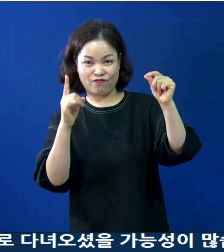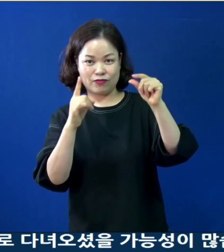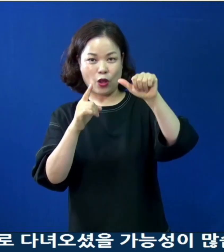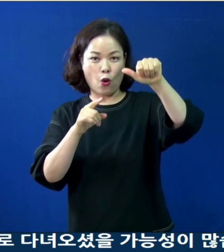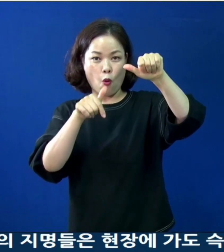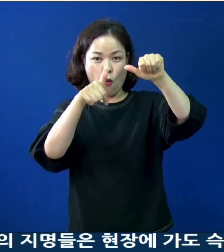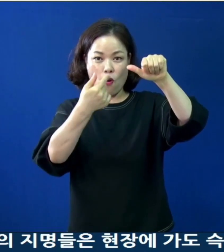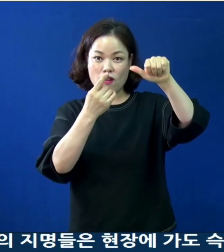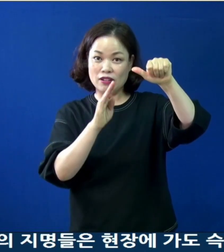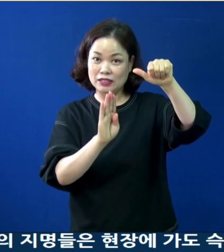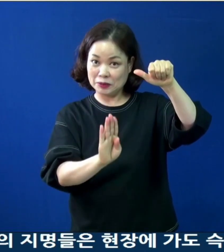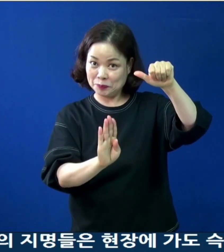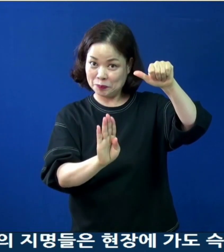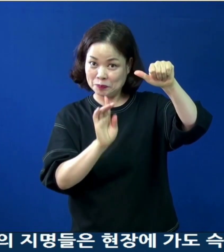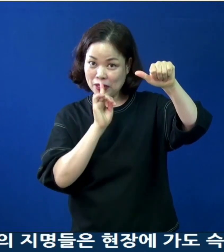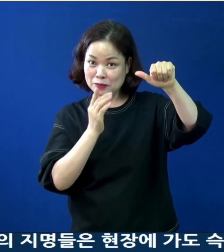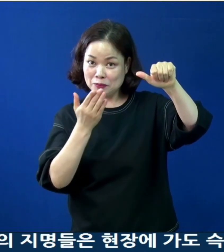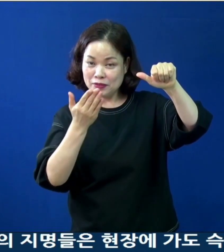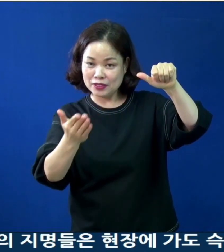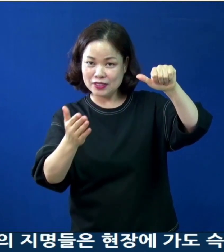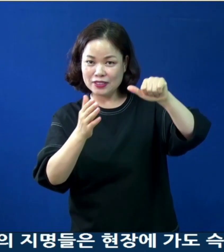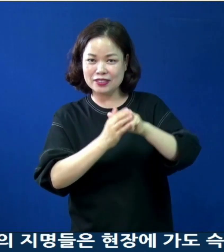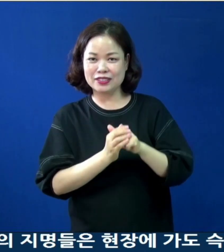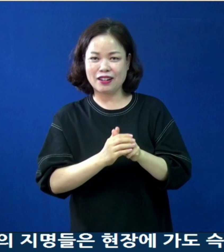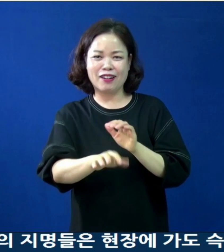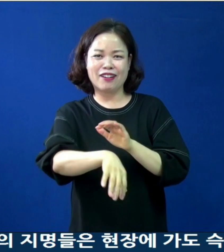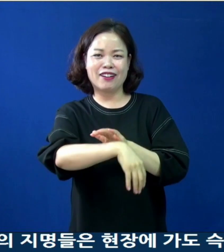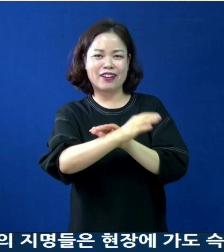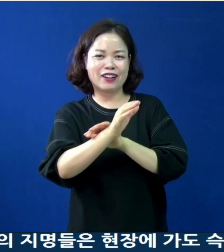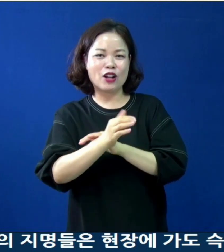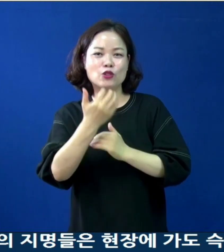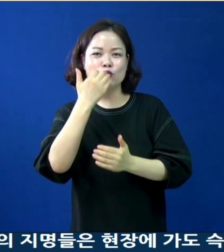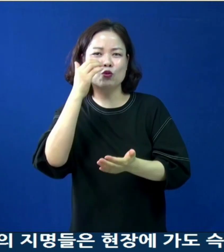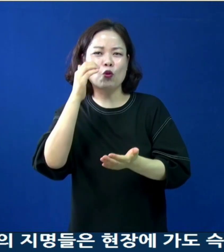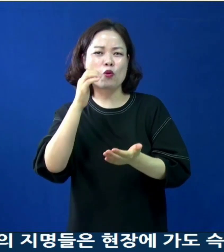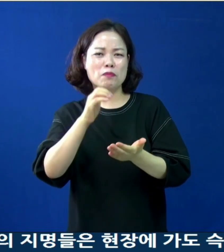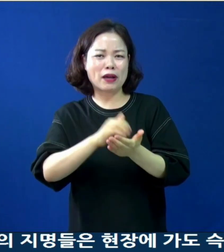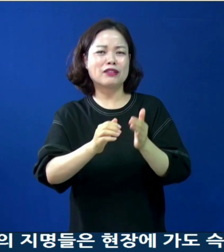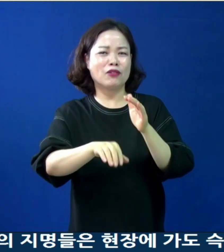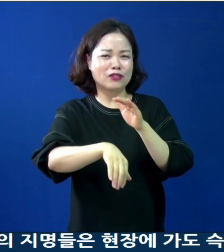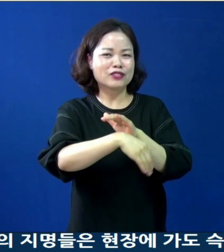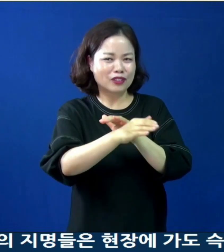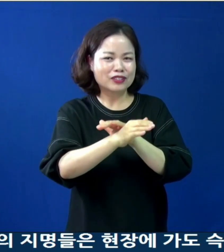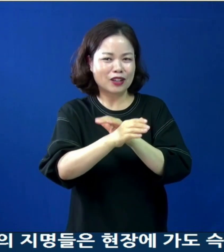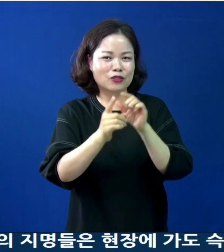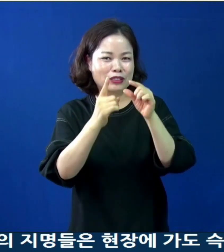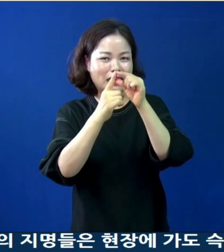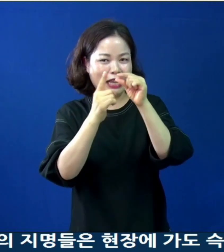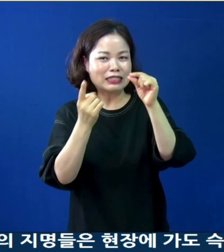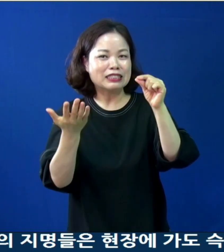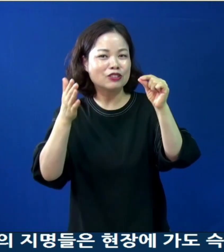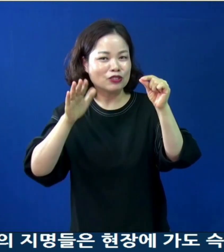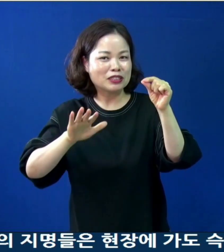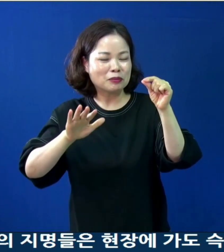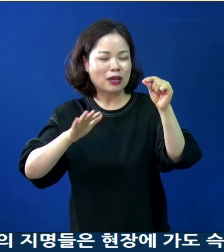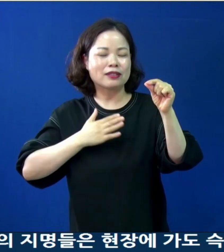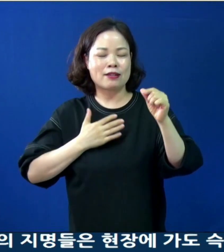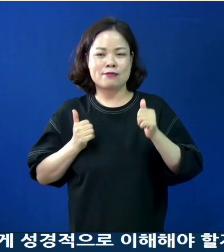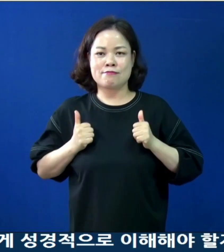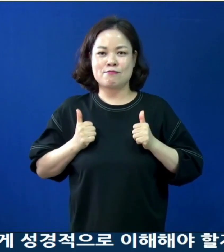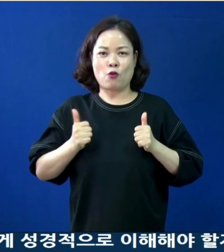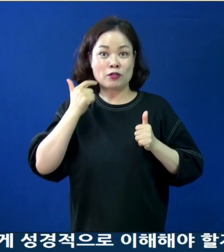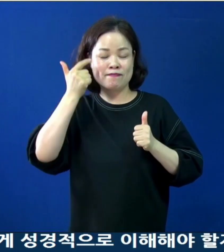5급은 다른 말로 바꾸면 돌팔이 라고 얘기할 수 있는데, 그래도 여러분 오늘 한번 제가